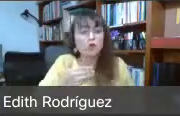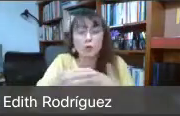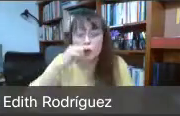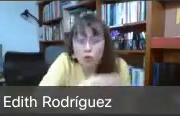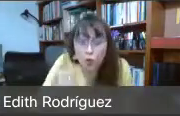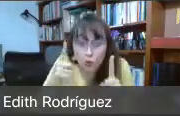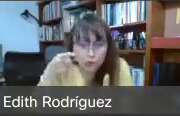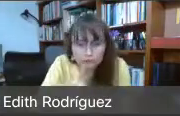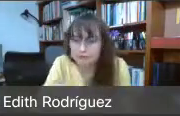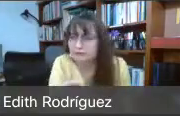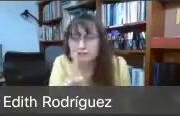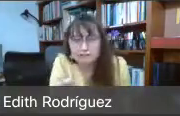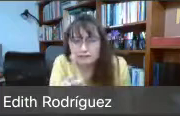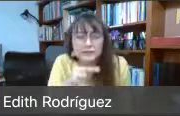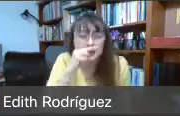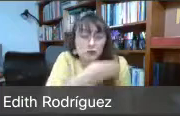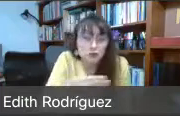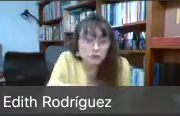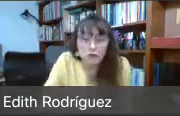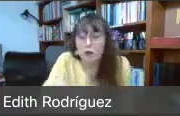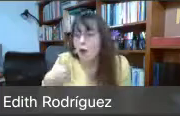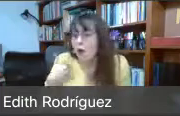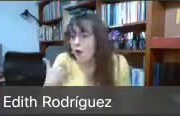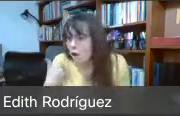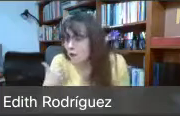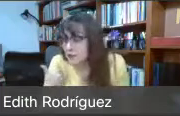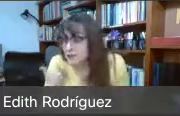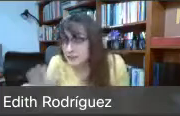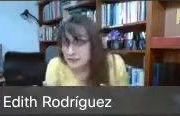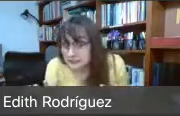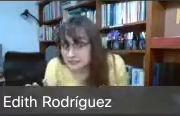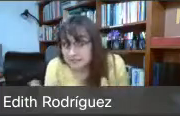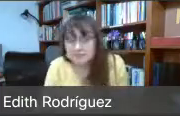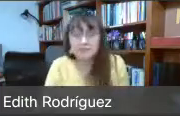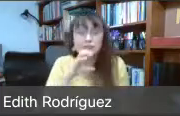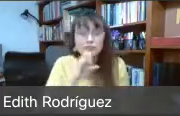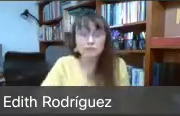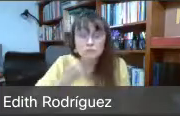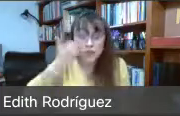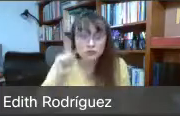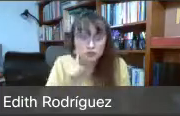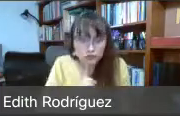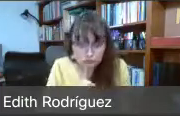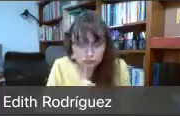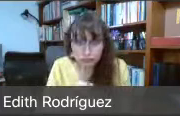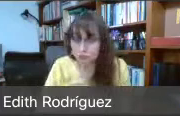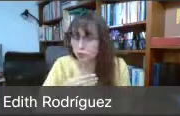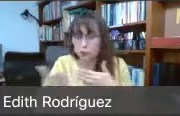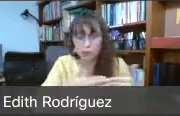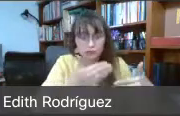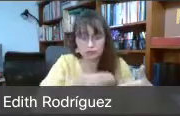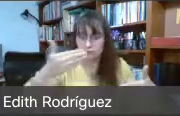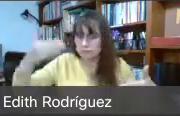para empezar a entender, antes del reto, empezar a entender que los niños sordos, bueno, no solamente los